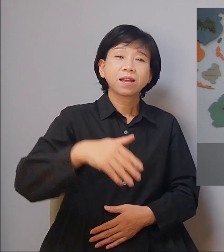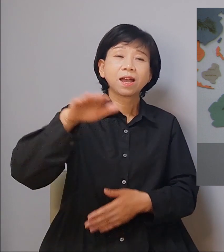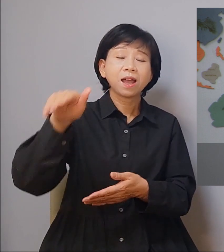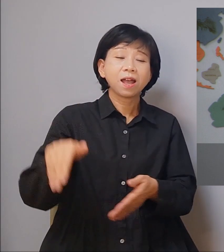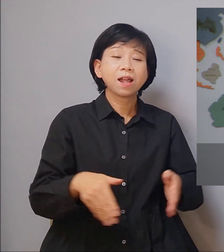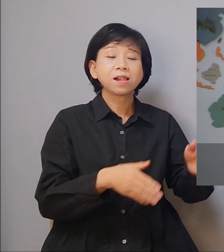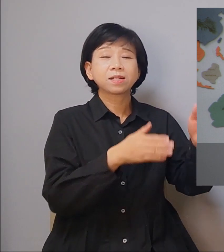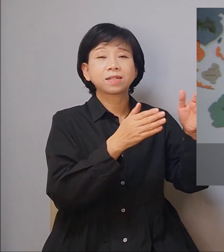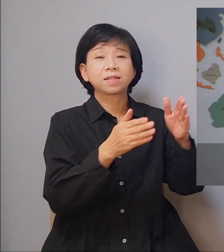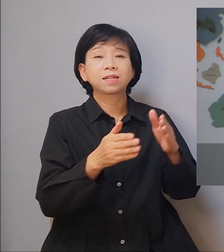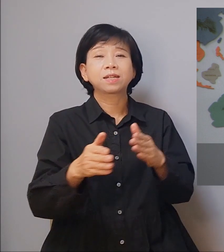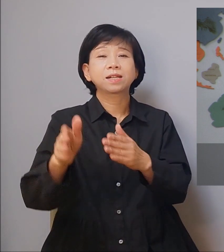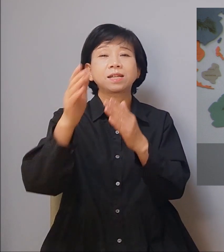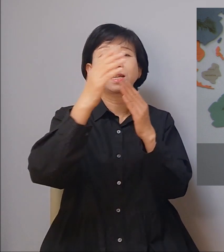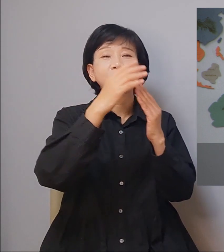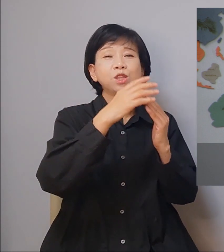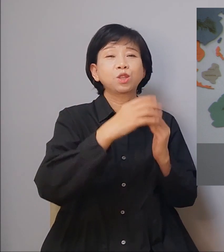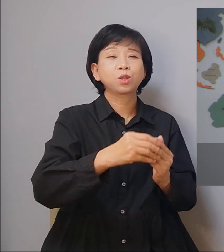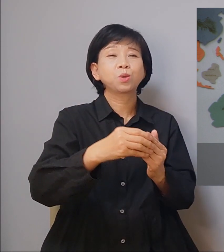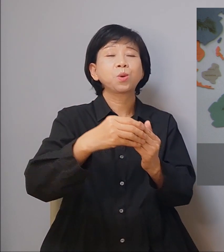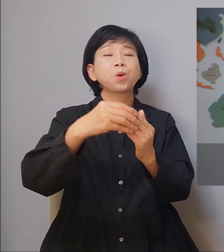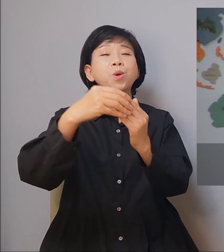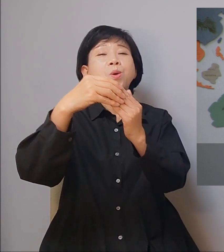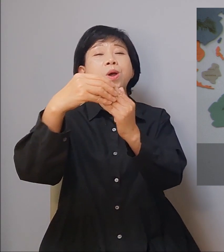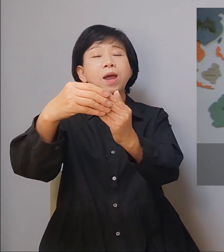주네 갈 길